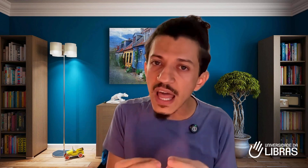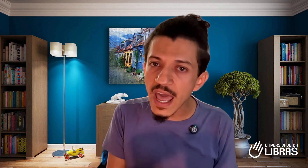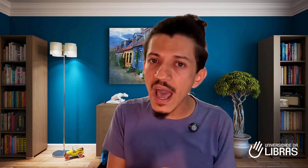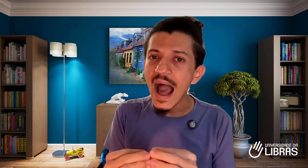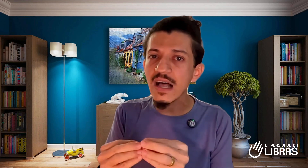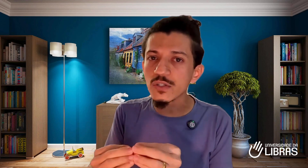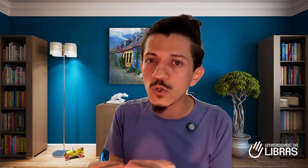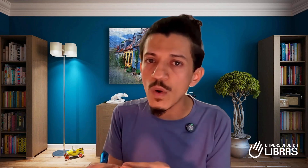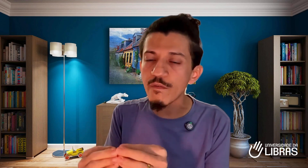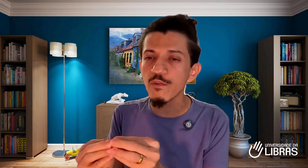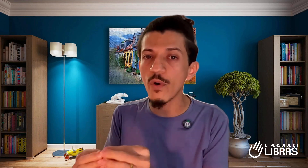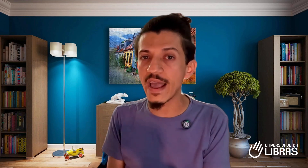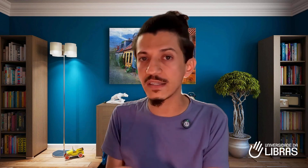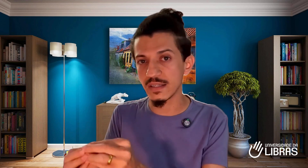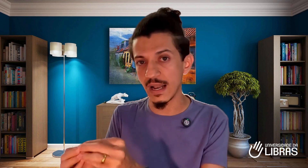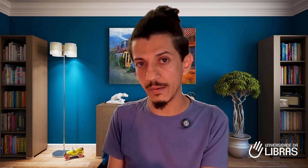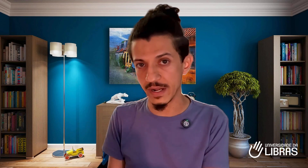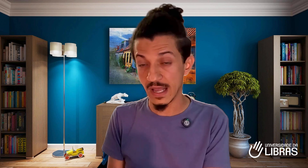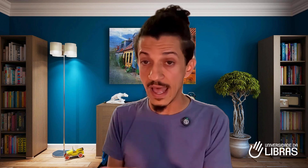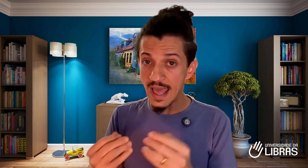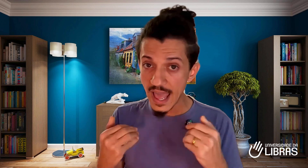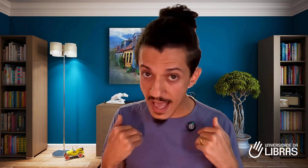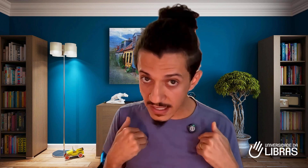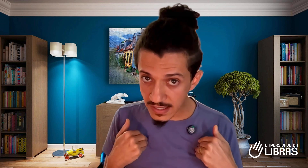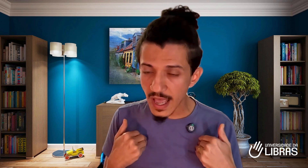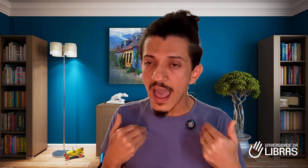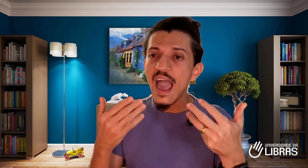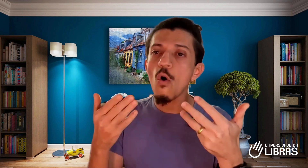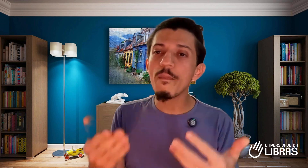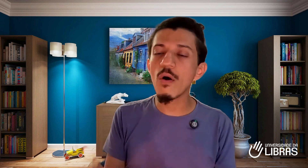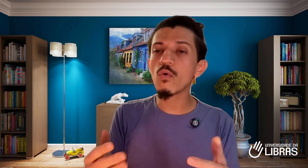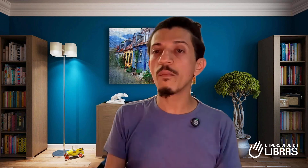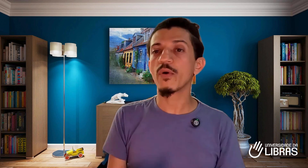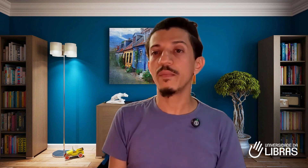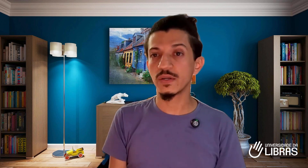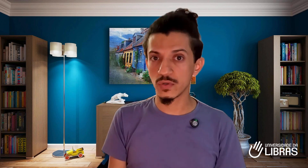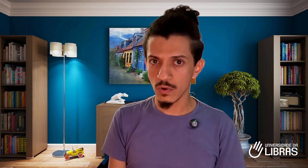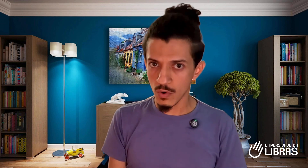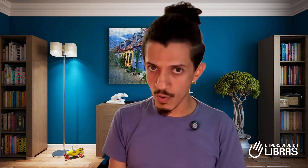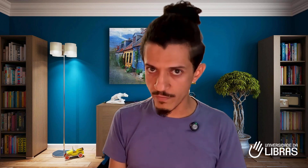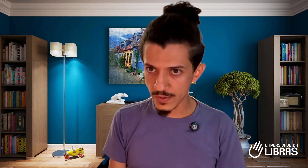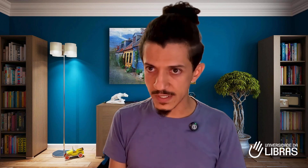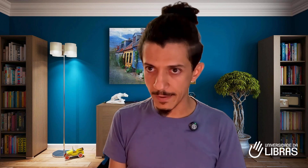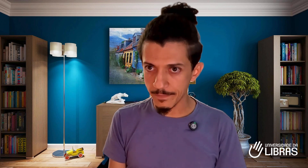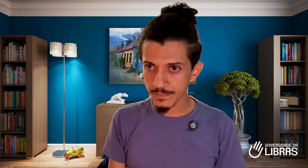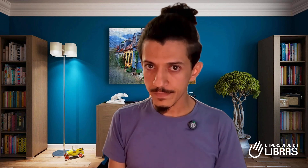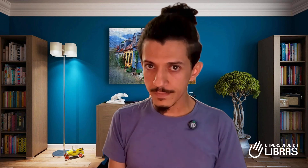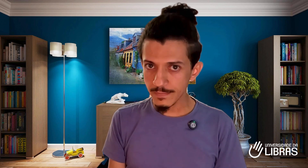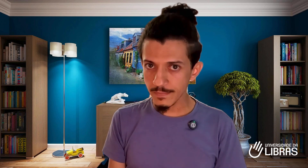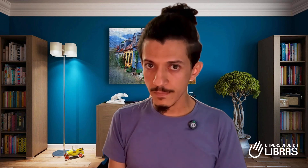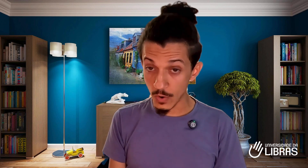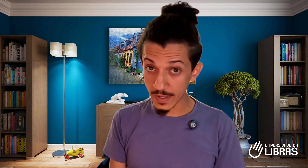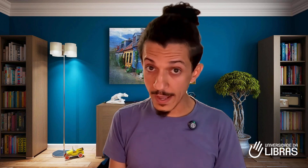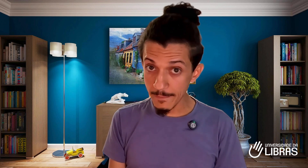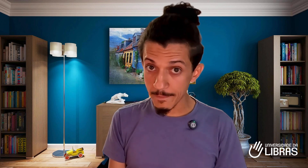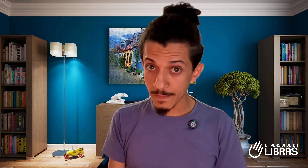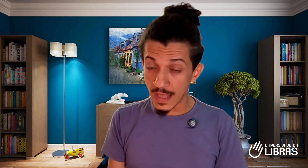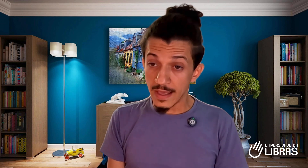a sua fluência na Libras. Esse é o meu compromisso com você, ok? E aí,